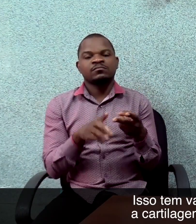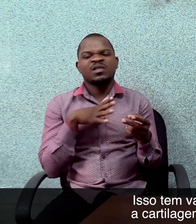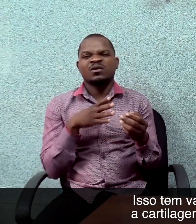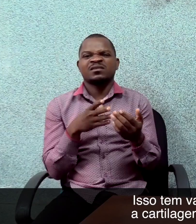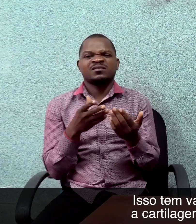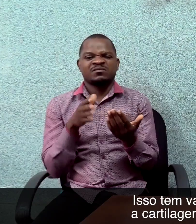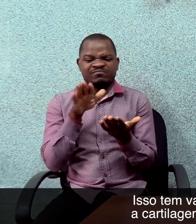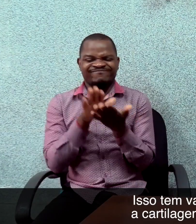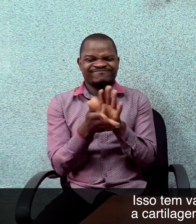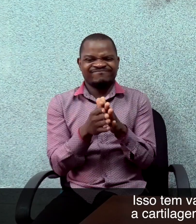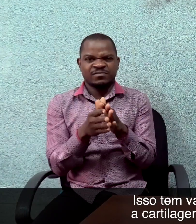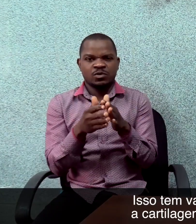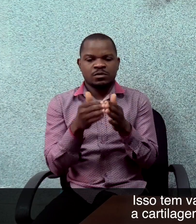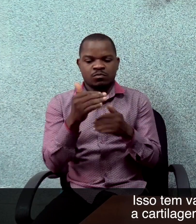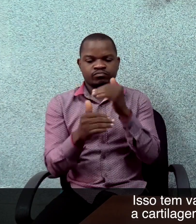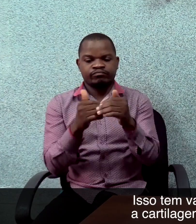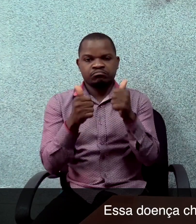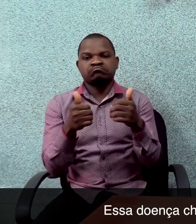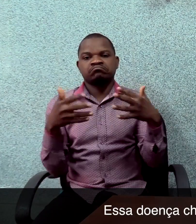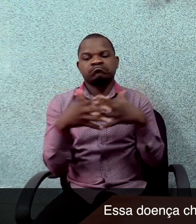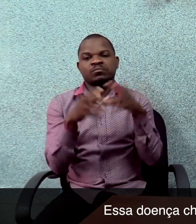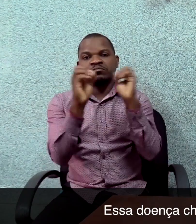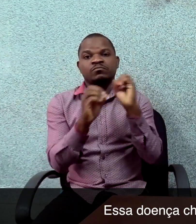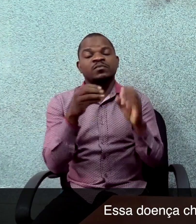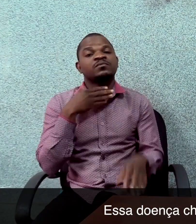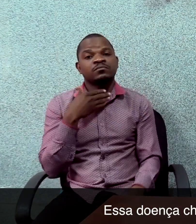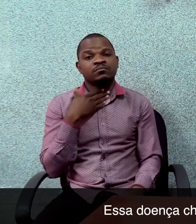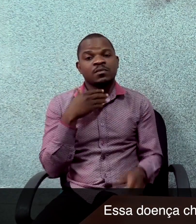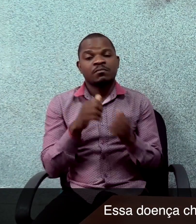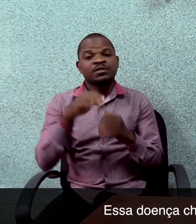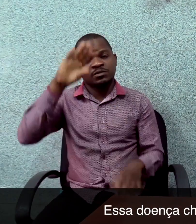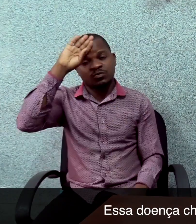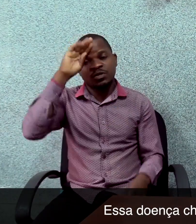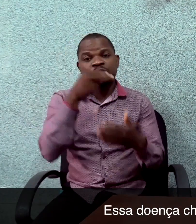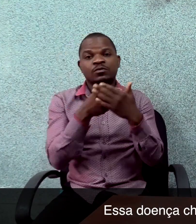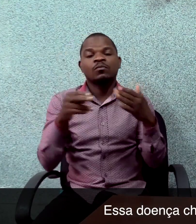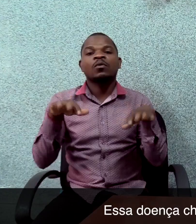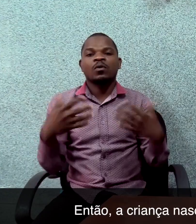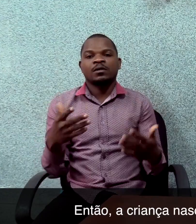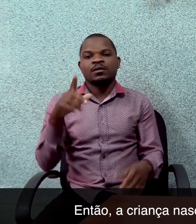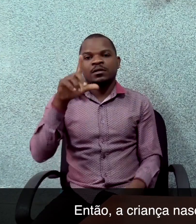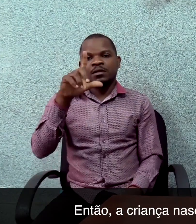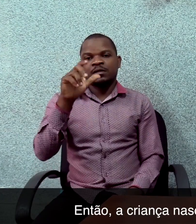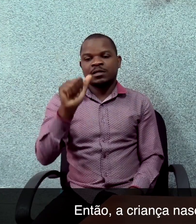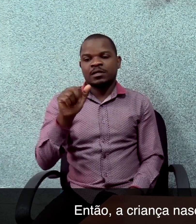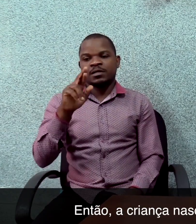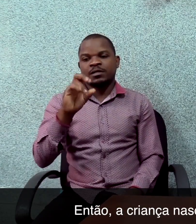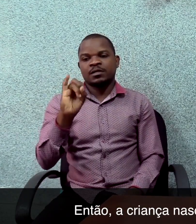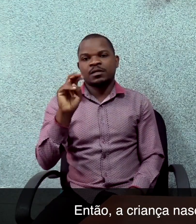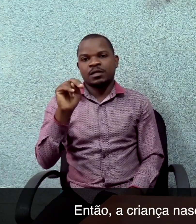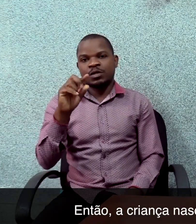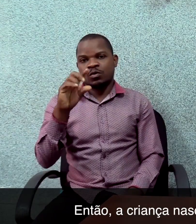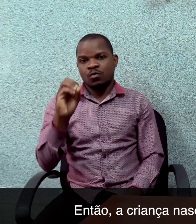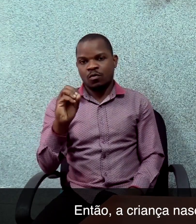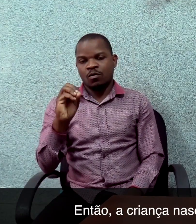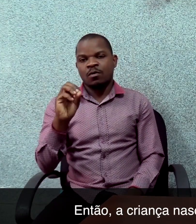imaturidade da cartilagem que produz a voz. Essa doença nós chamamos de laringomalásia, quer dizer, essa criança nasce com